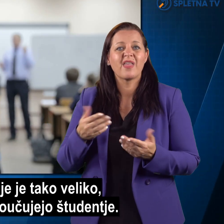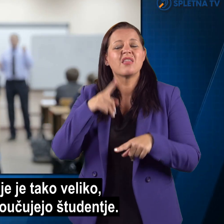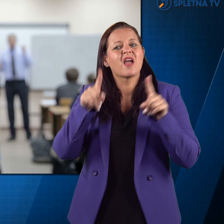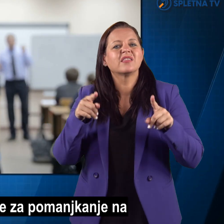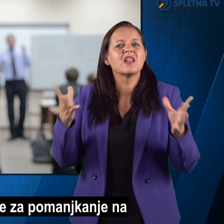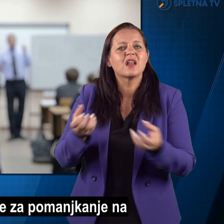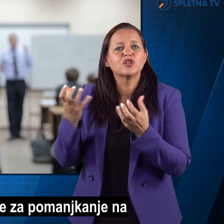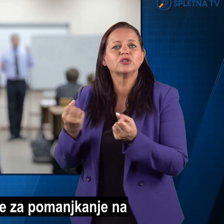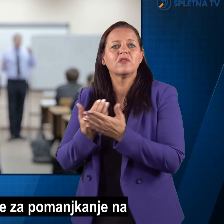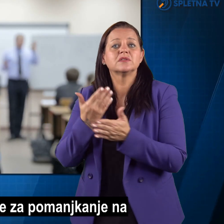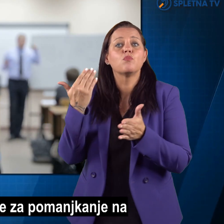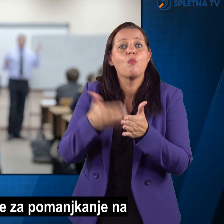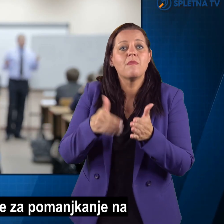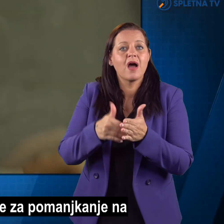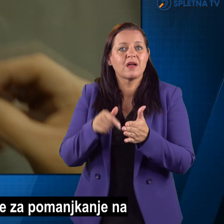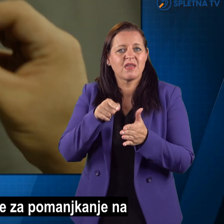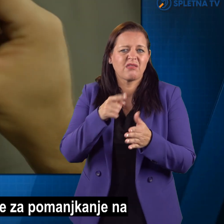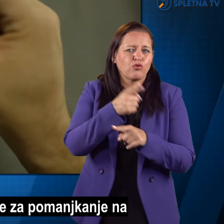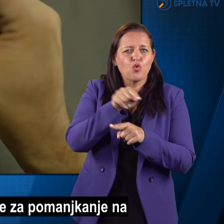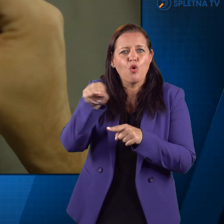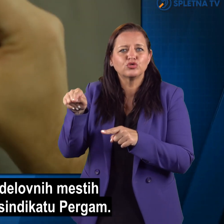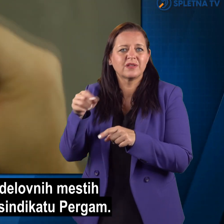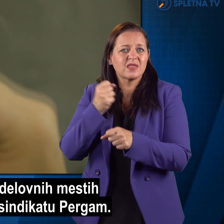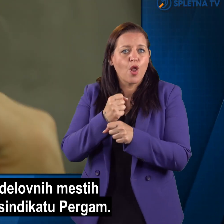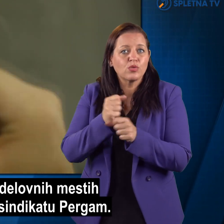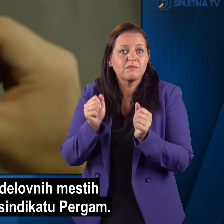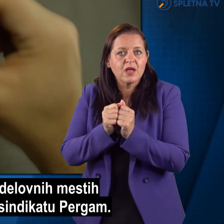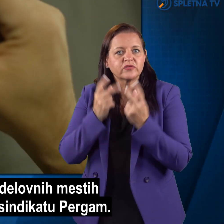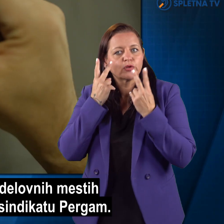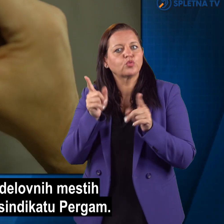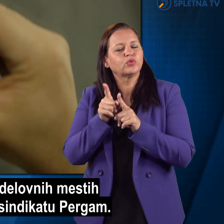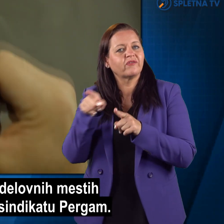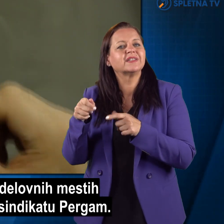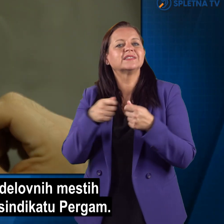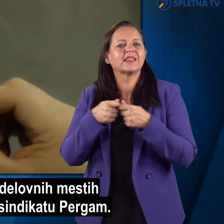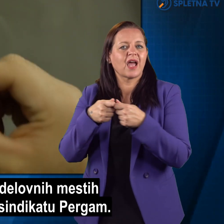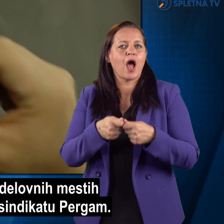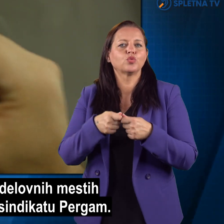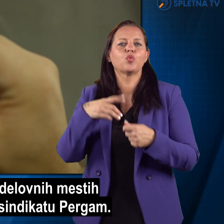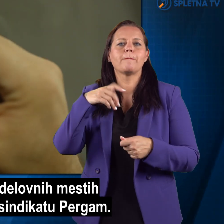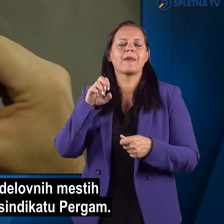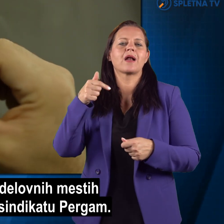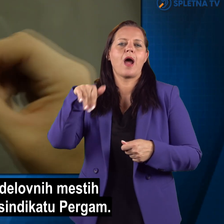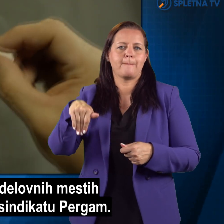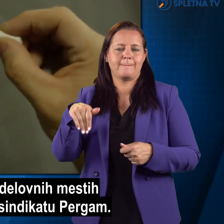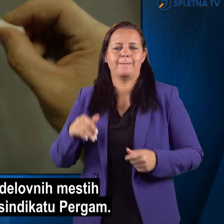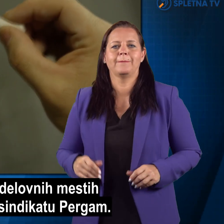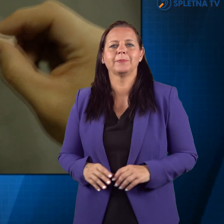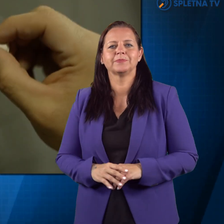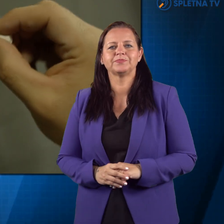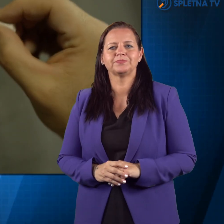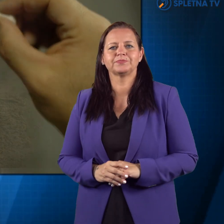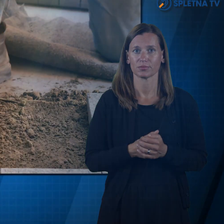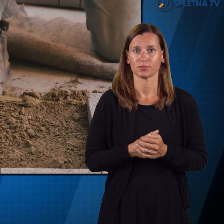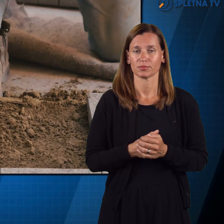študentje. Nekatere rešitve za pomanjkanje na določenih delovnih mestih vidijo tudi v sindikatu